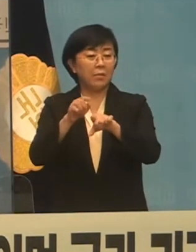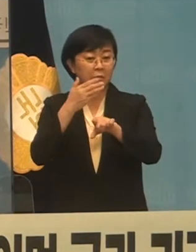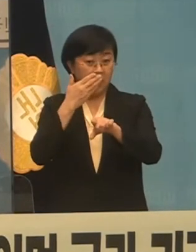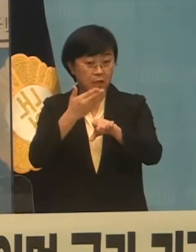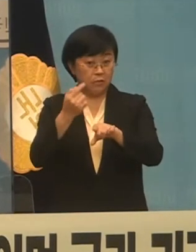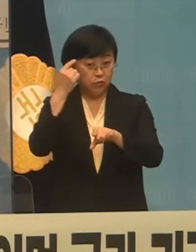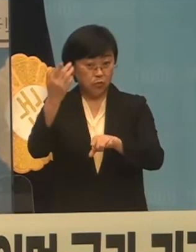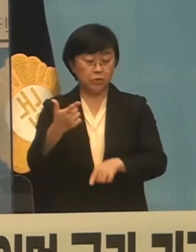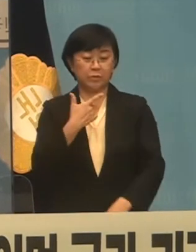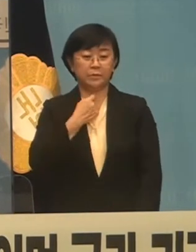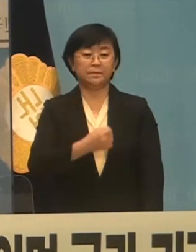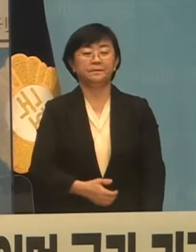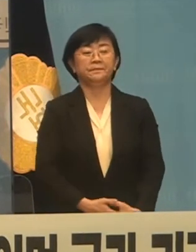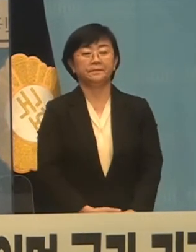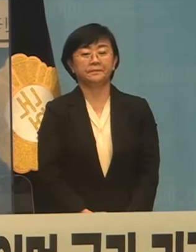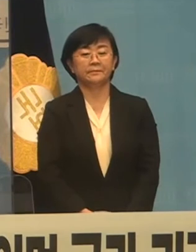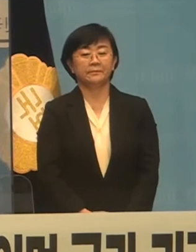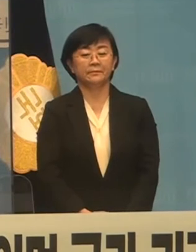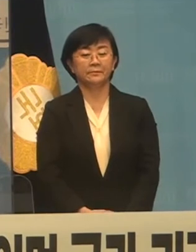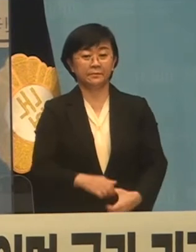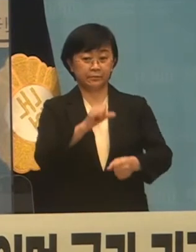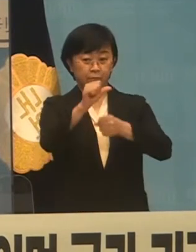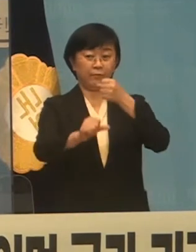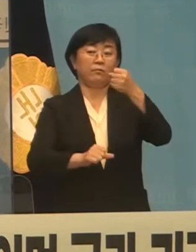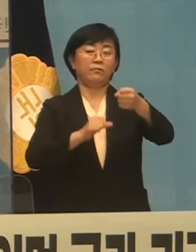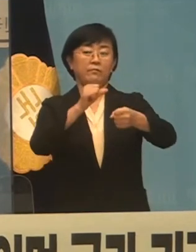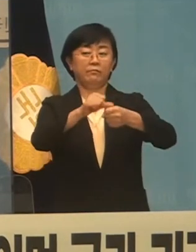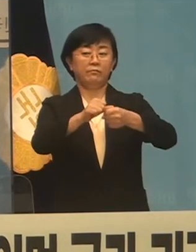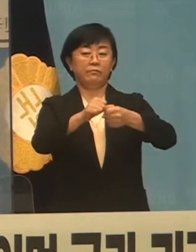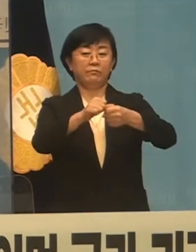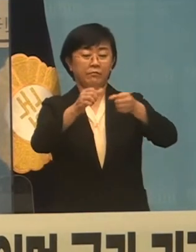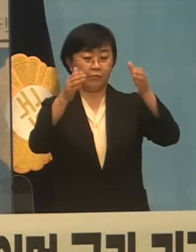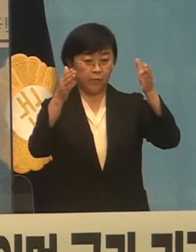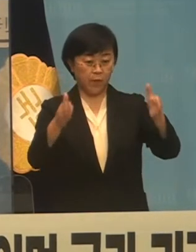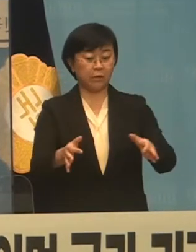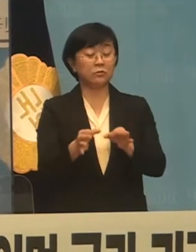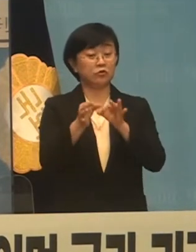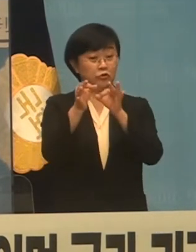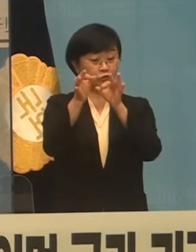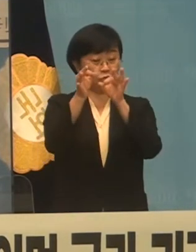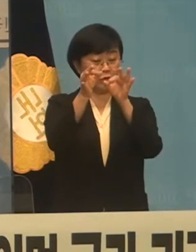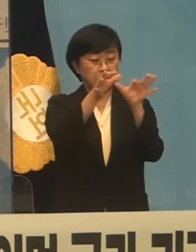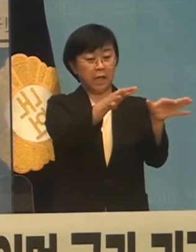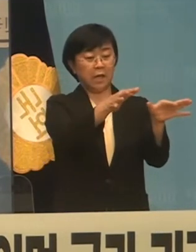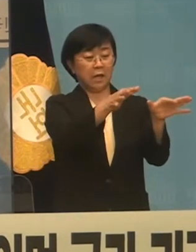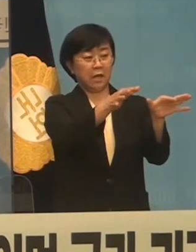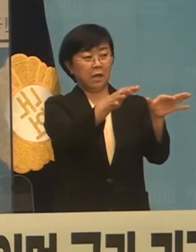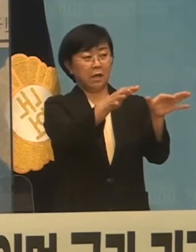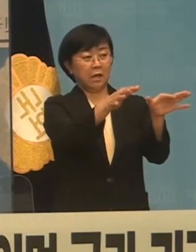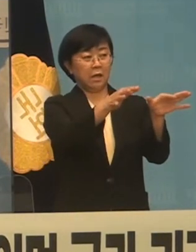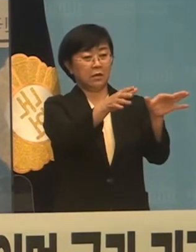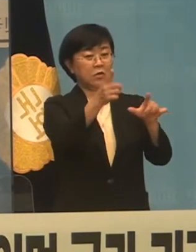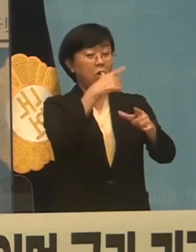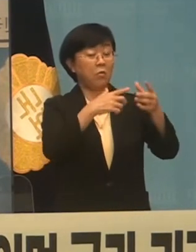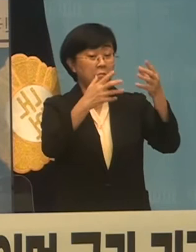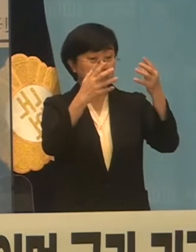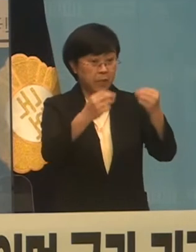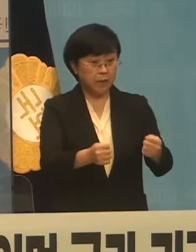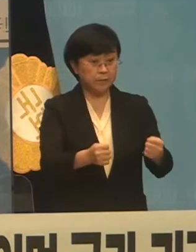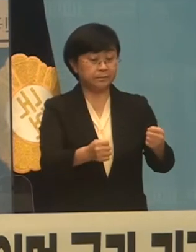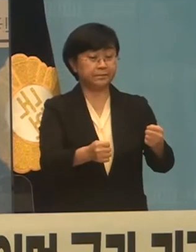묻고 있습니다. 지난 5년 동안 투자금의 훨씬 더 많은